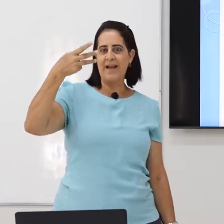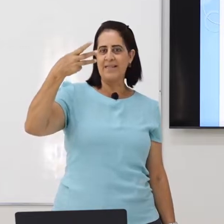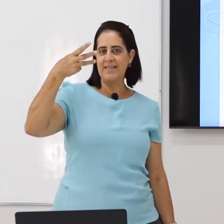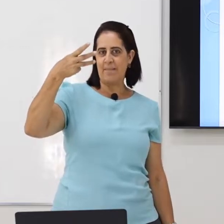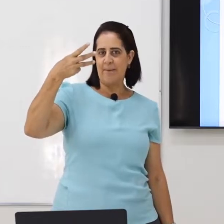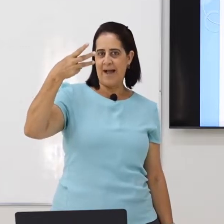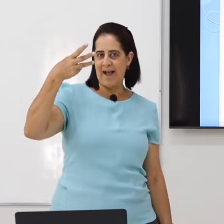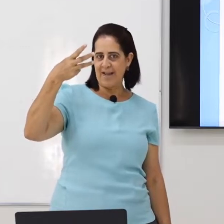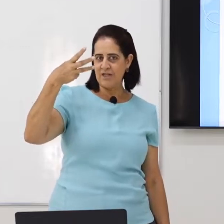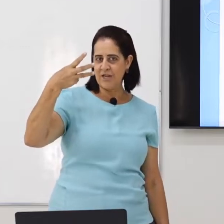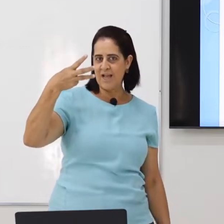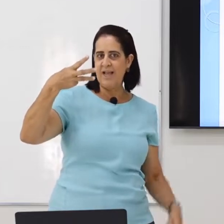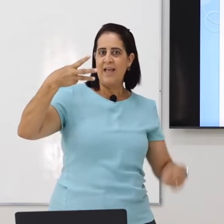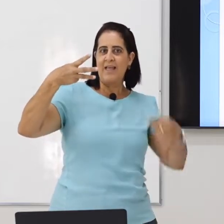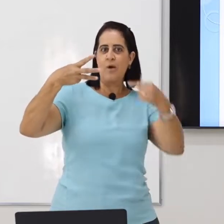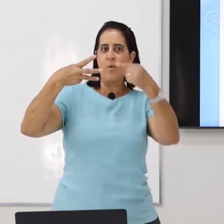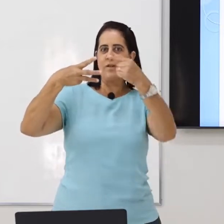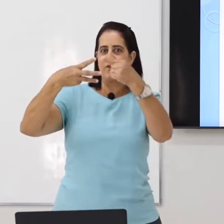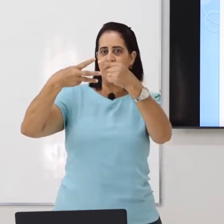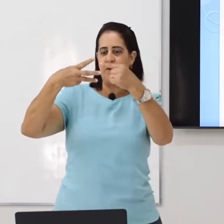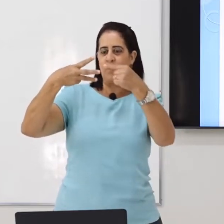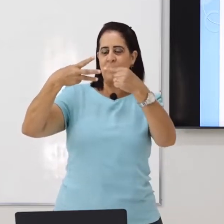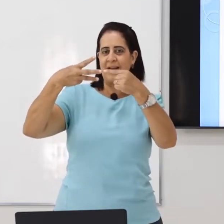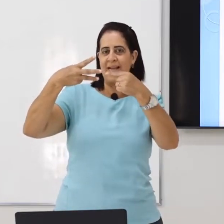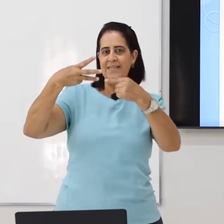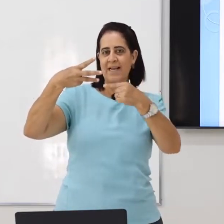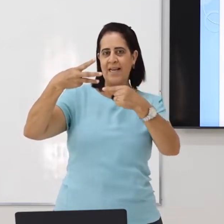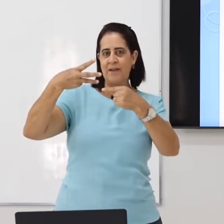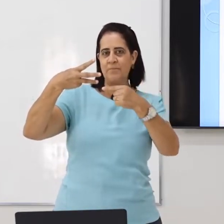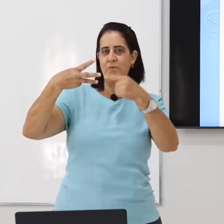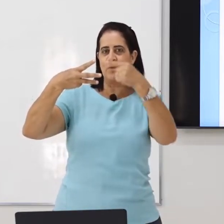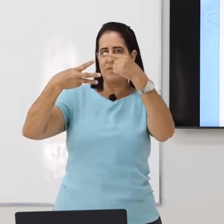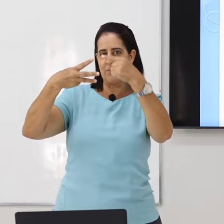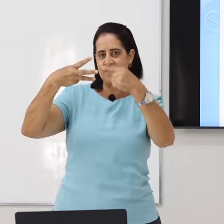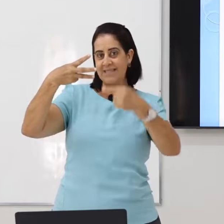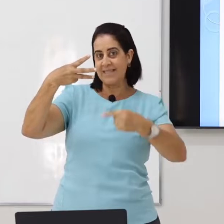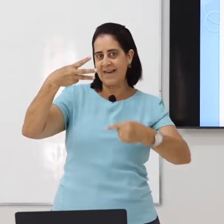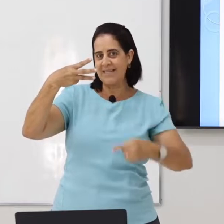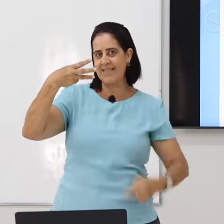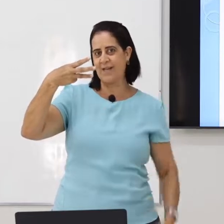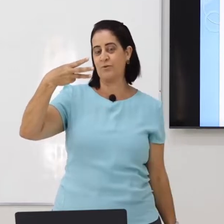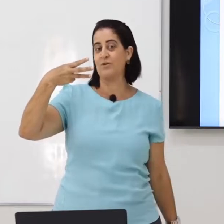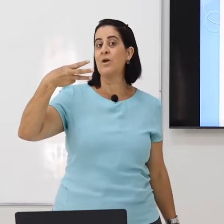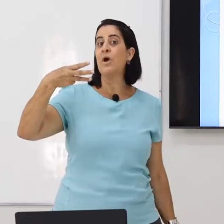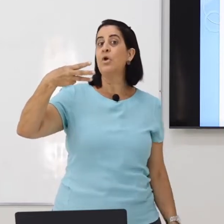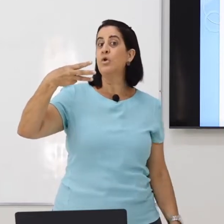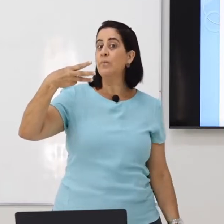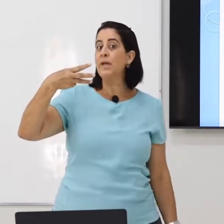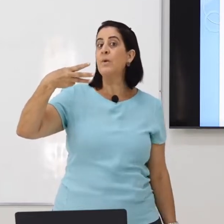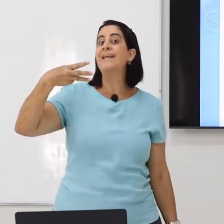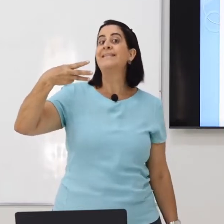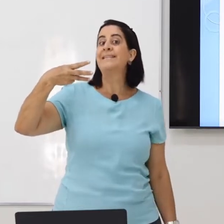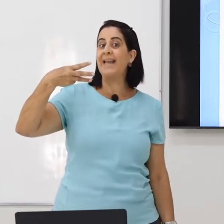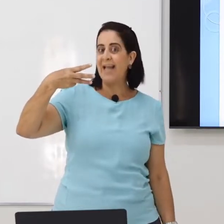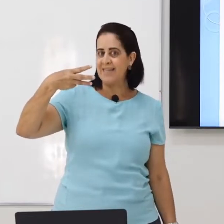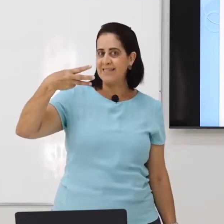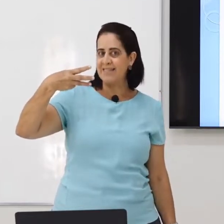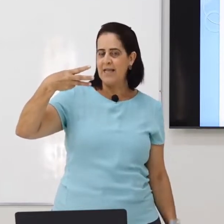se abaixa e eu quantifico o 3 aqui, usando esses 3 dedos. Número 3. Em